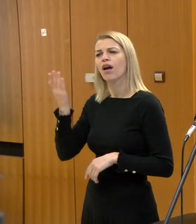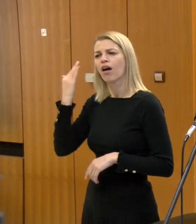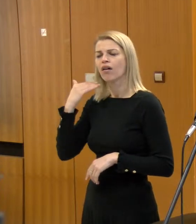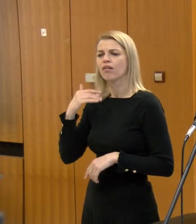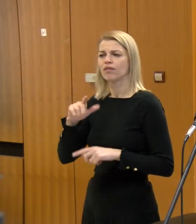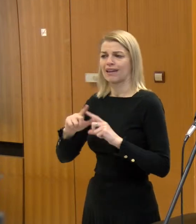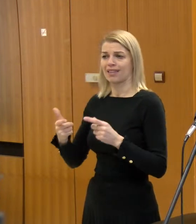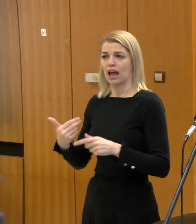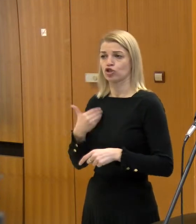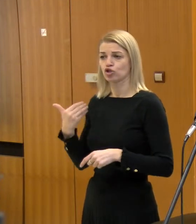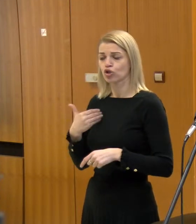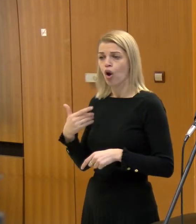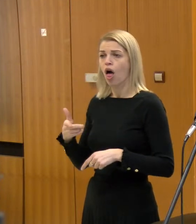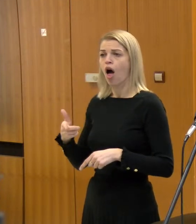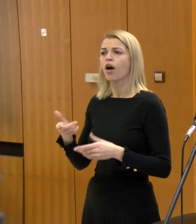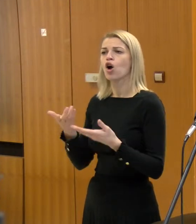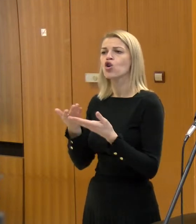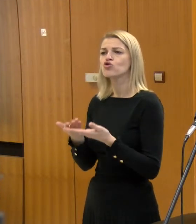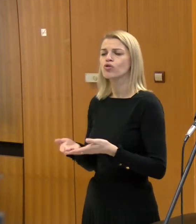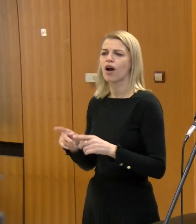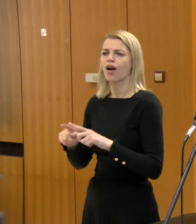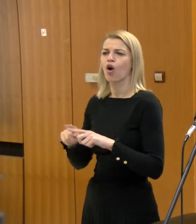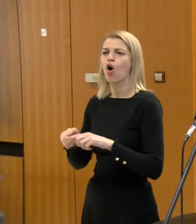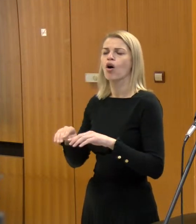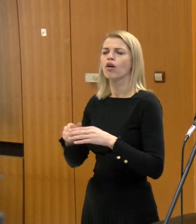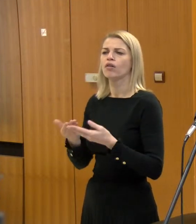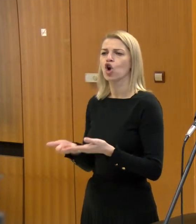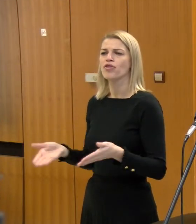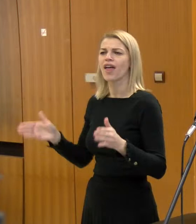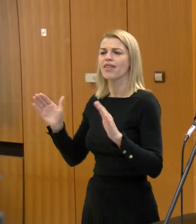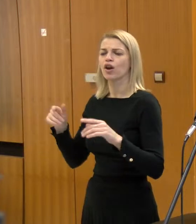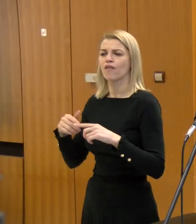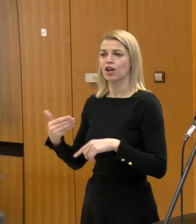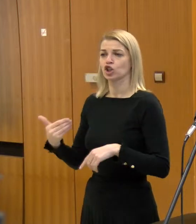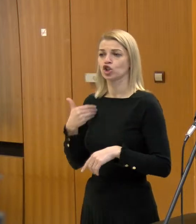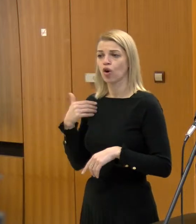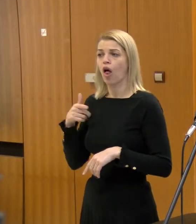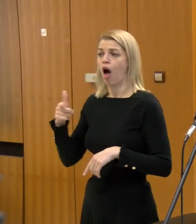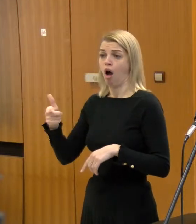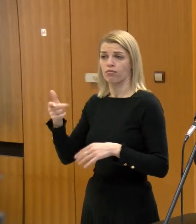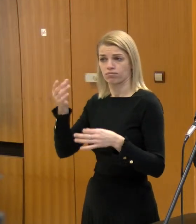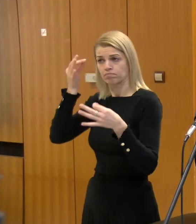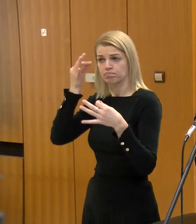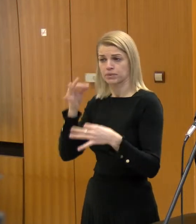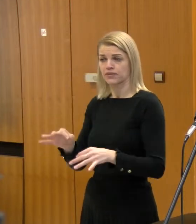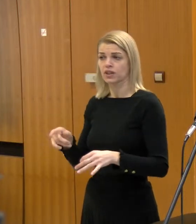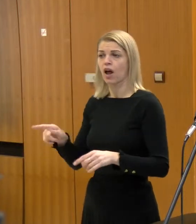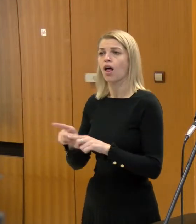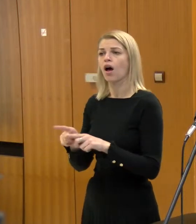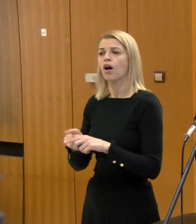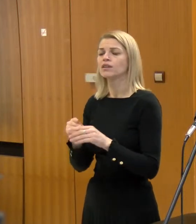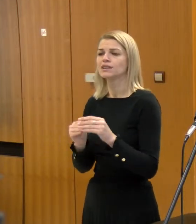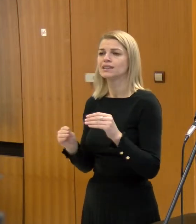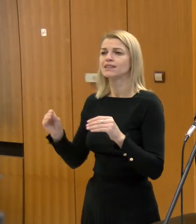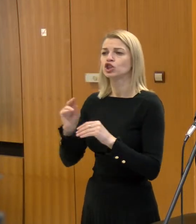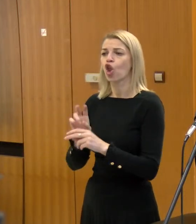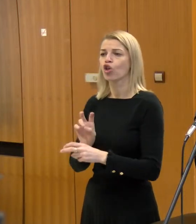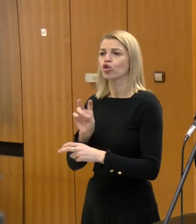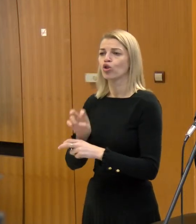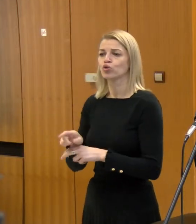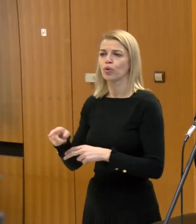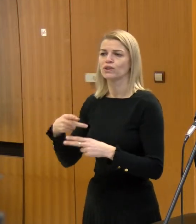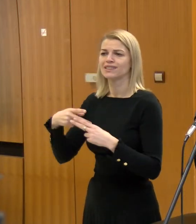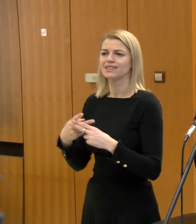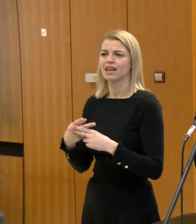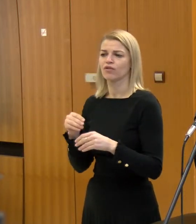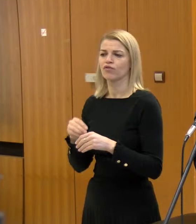sídlila iná škola, kontajnerová škola, ktorú oni veľmi radi privítali, že im to zvýšilo dostupnosť toho